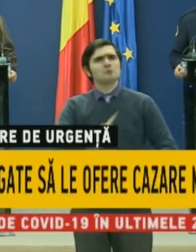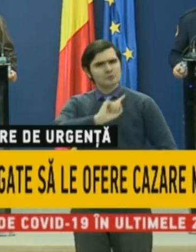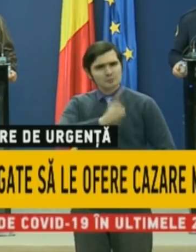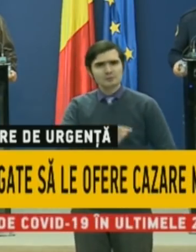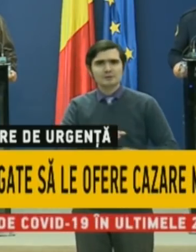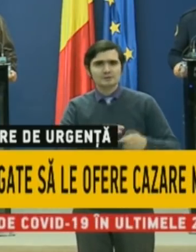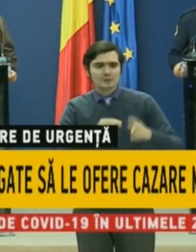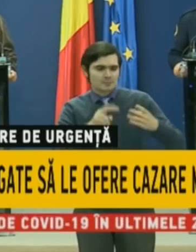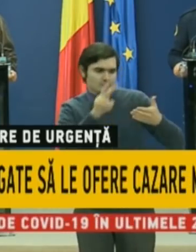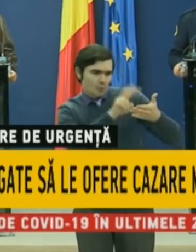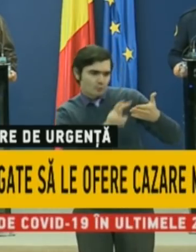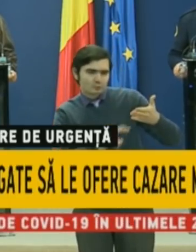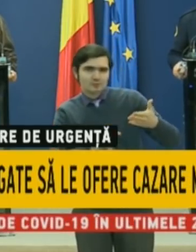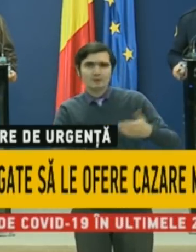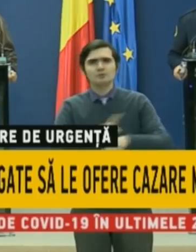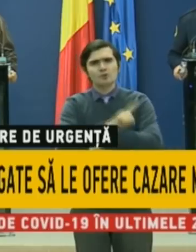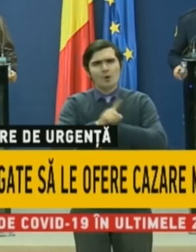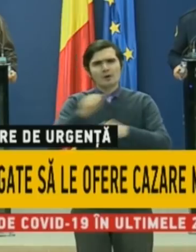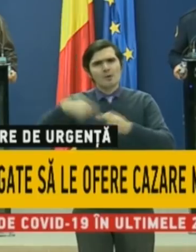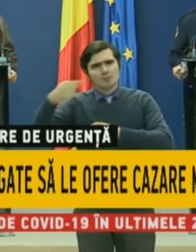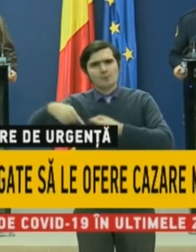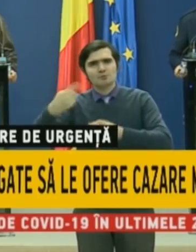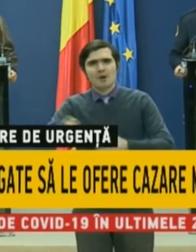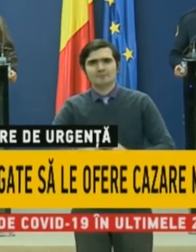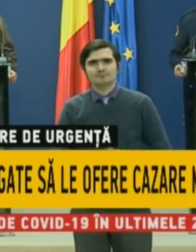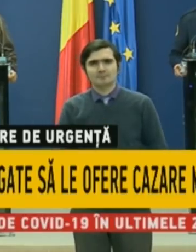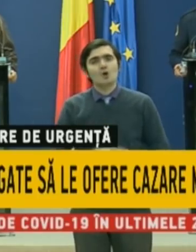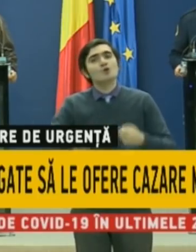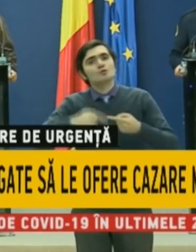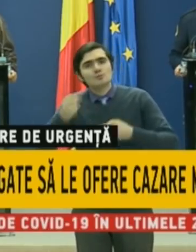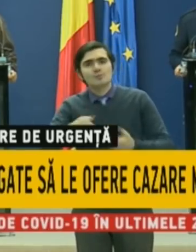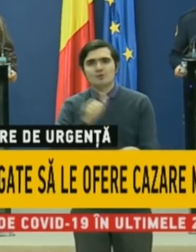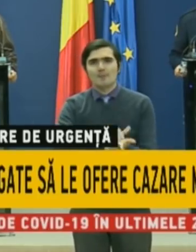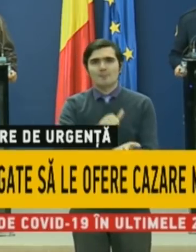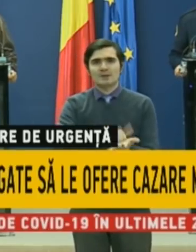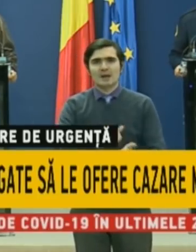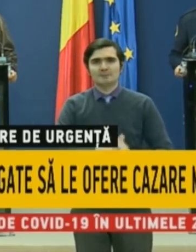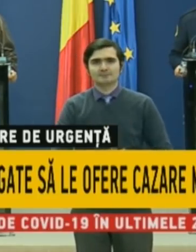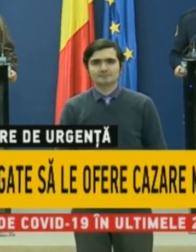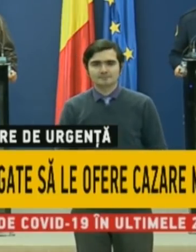fi consultat în următoarele ore după publicare.